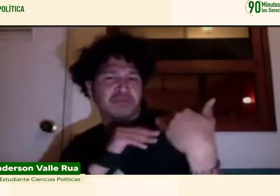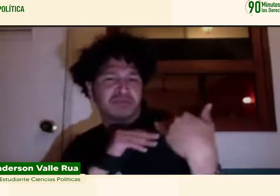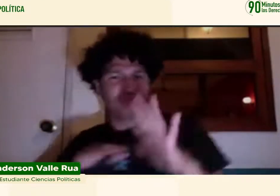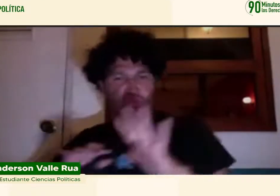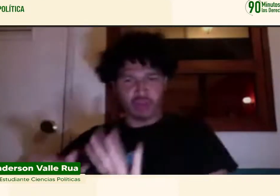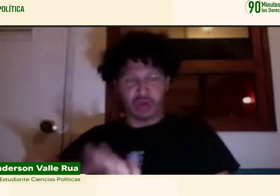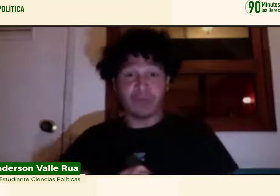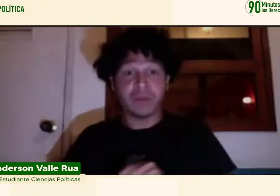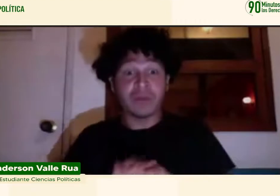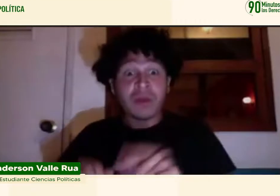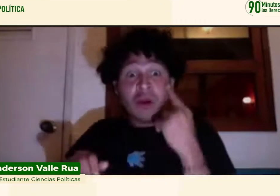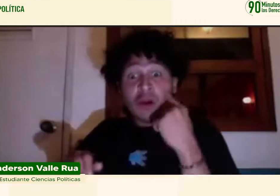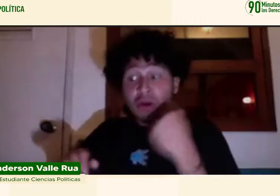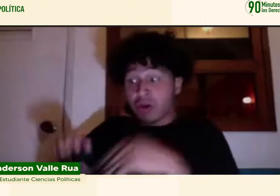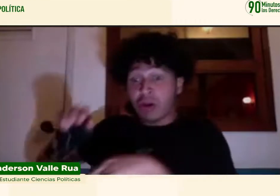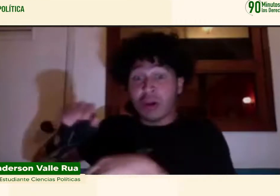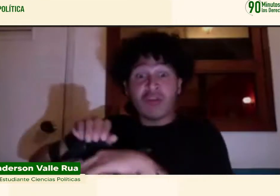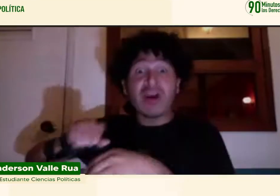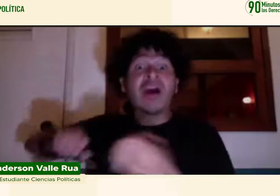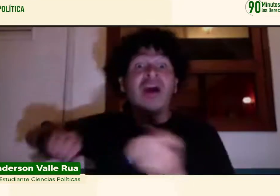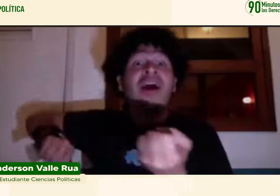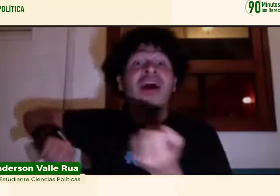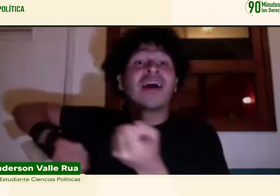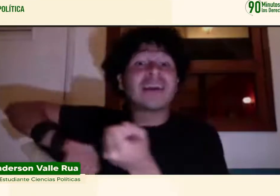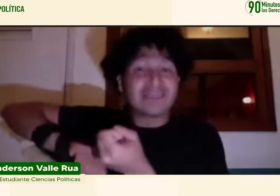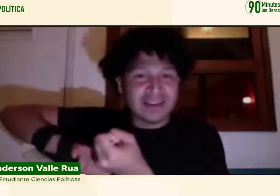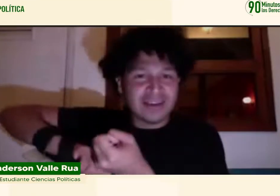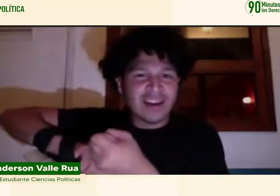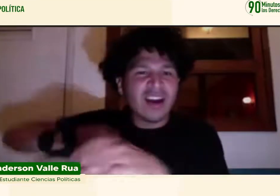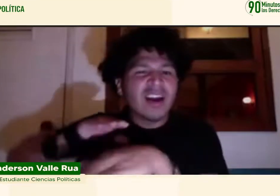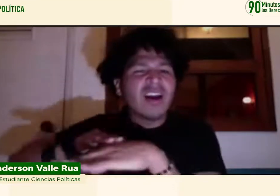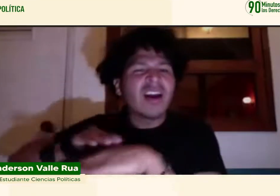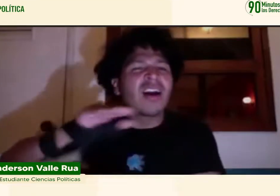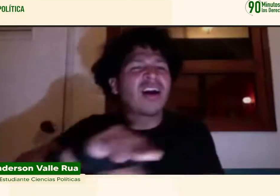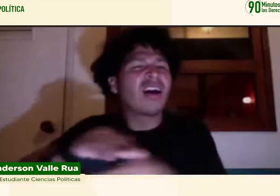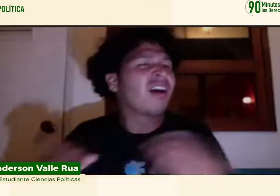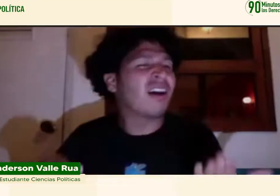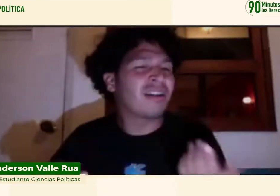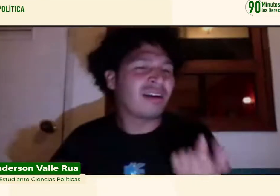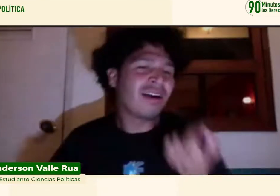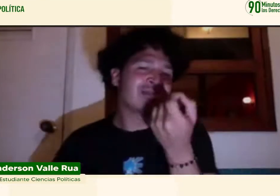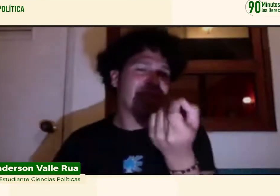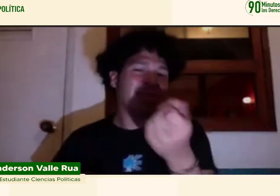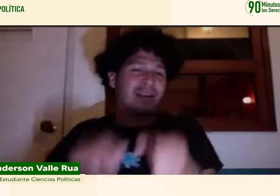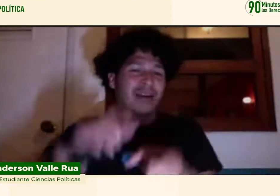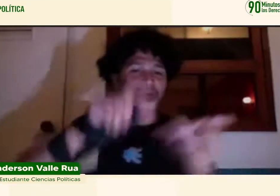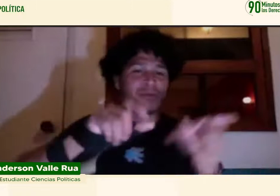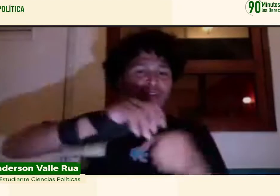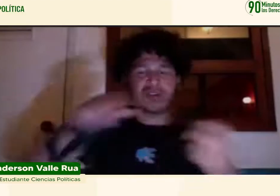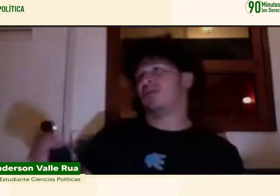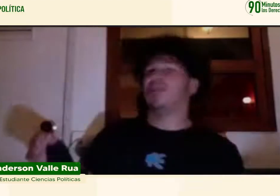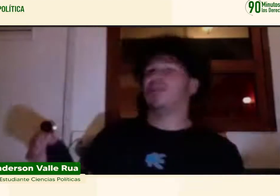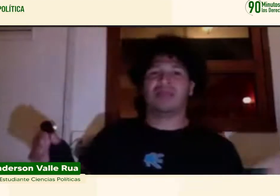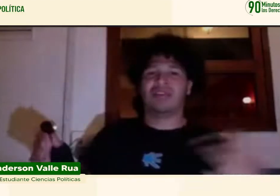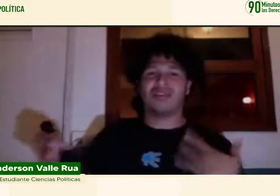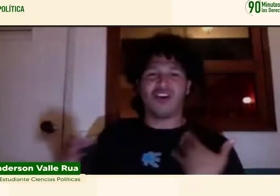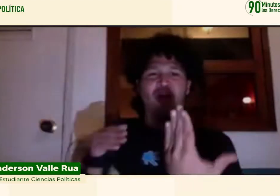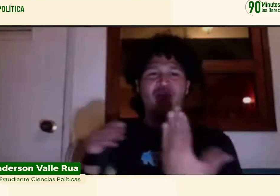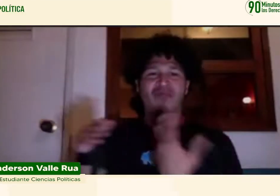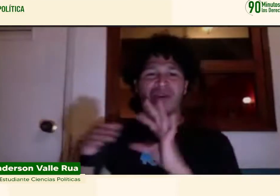es muy importante la responsabilidad de los acordes a los que se haya llegado los estatutos pero tener en cuenta las consecuencias que es y también